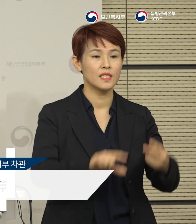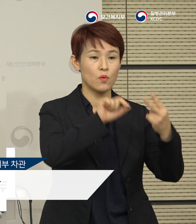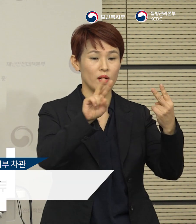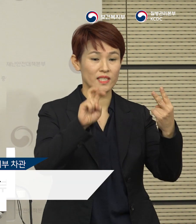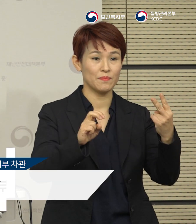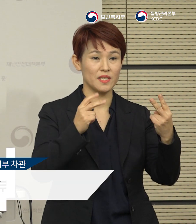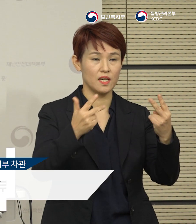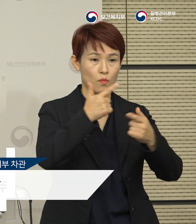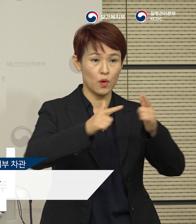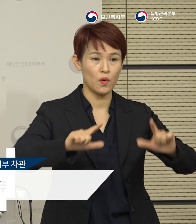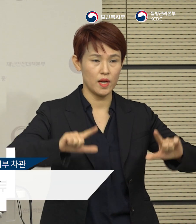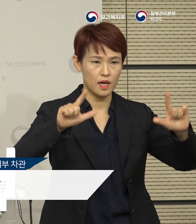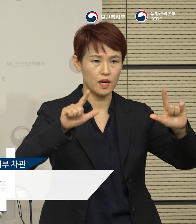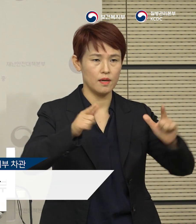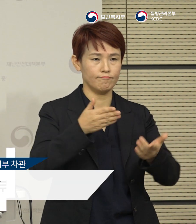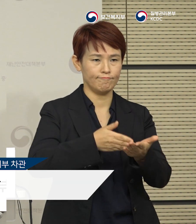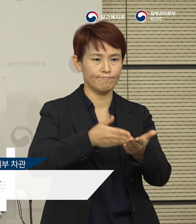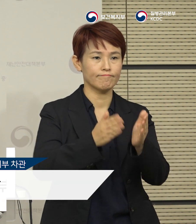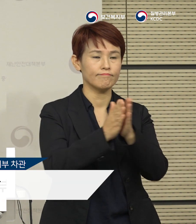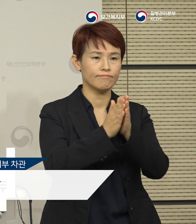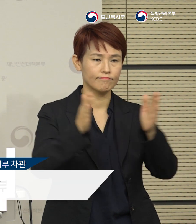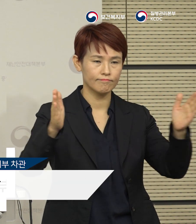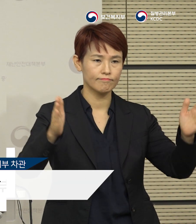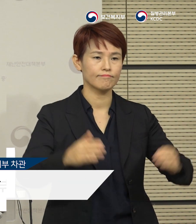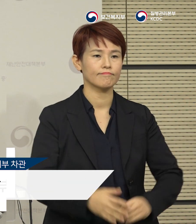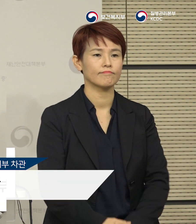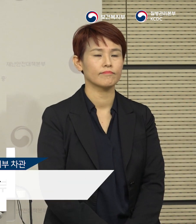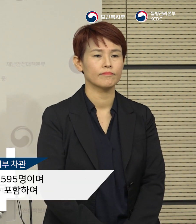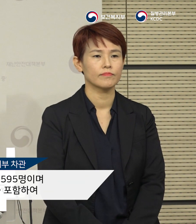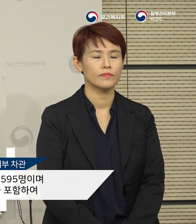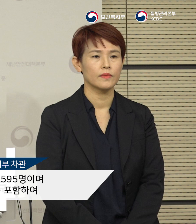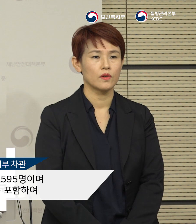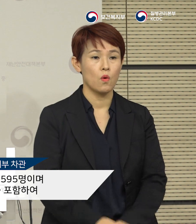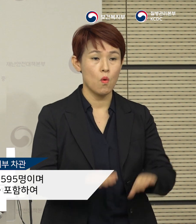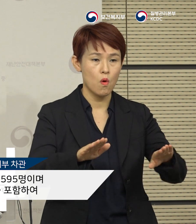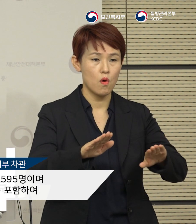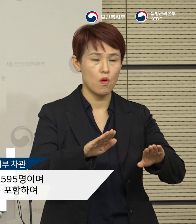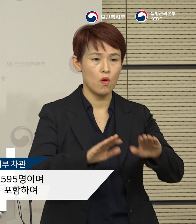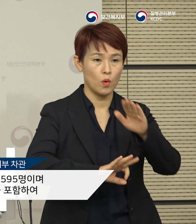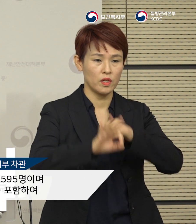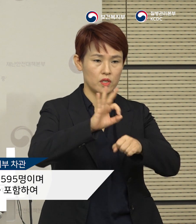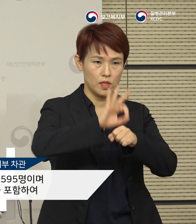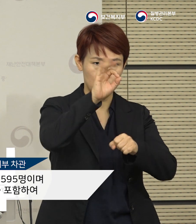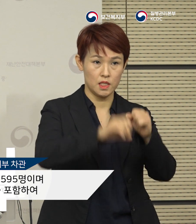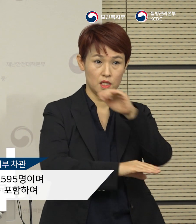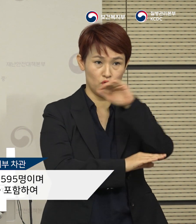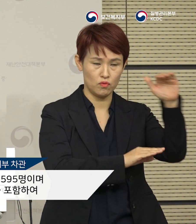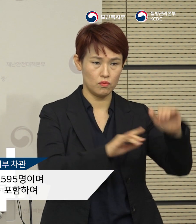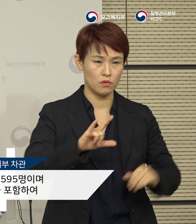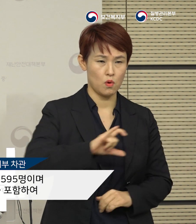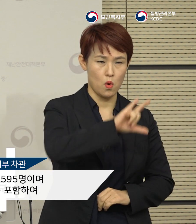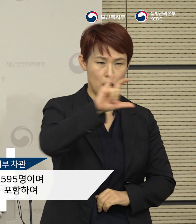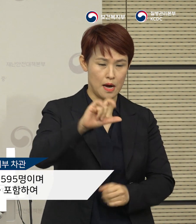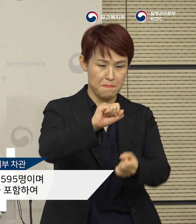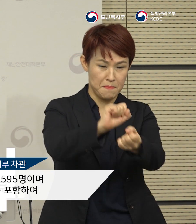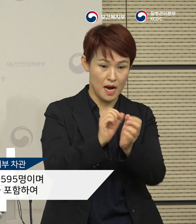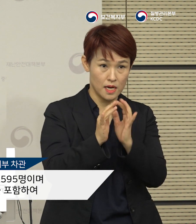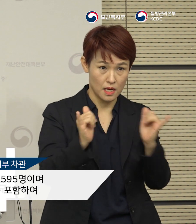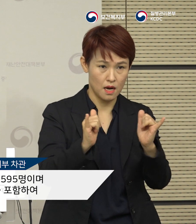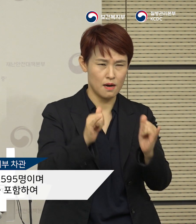2월 27일 목요일 정례 브리핑을 시작하겠습니다. 금일 오전 10시 기준으로 코로나19